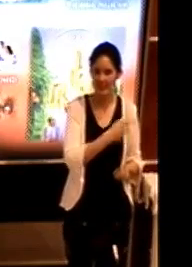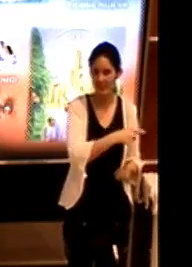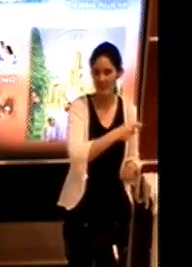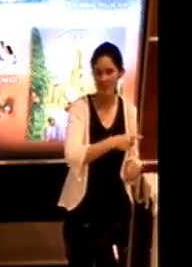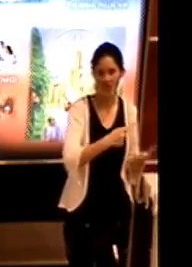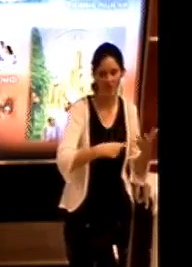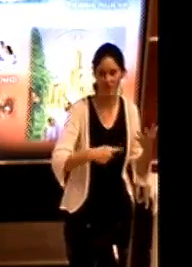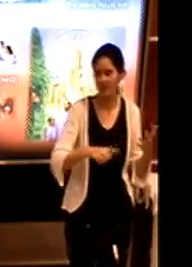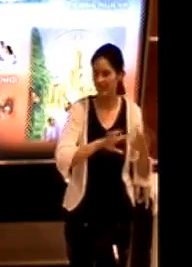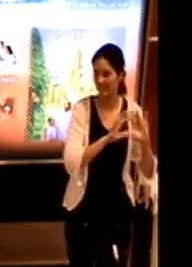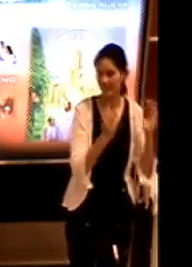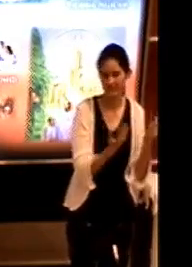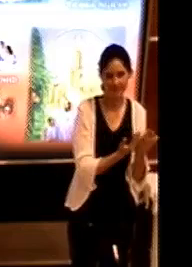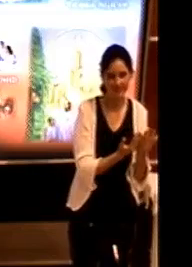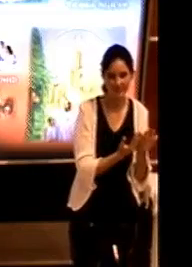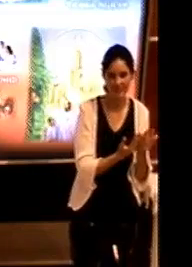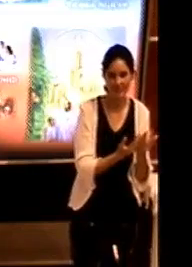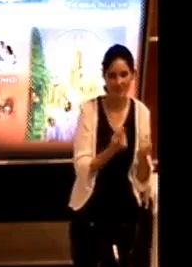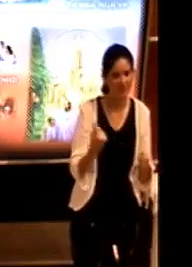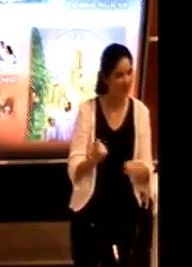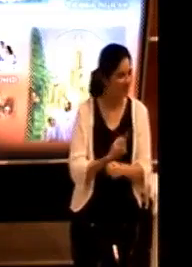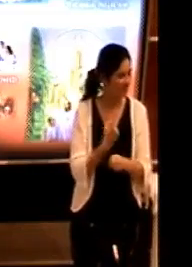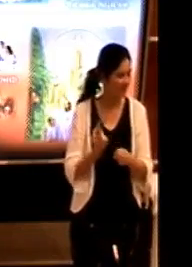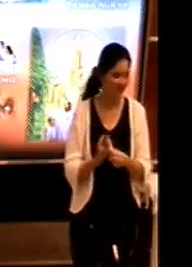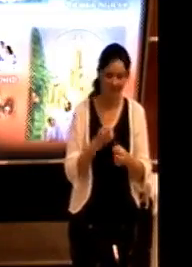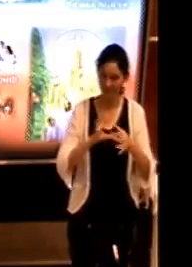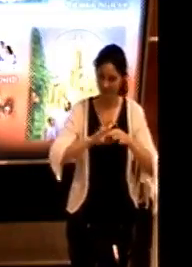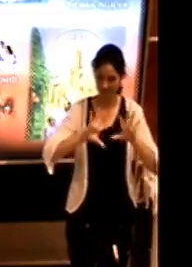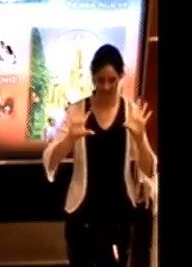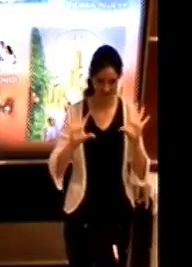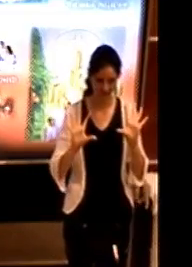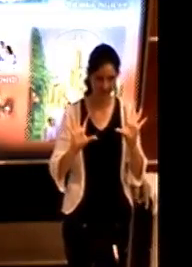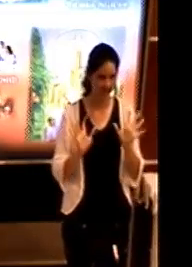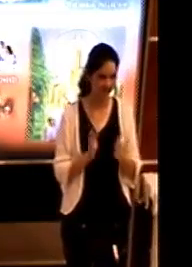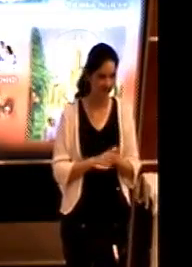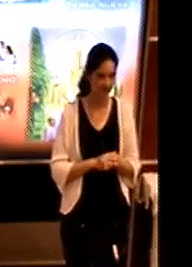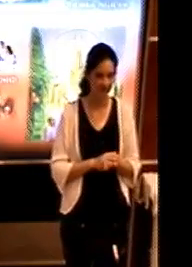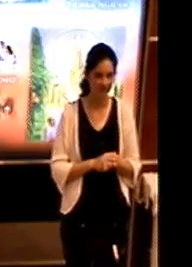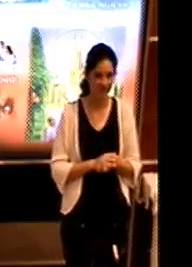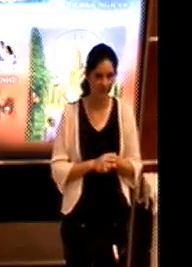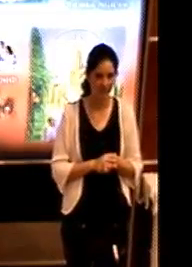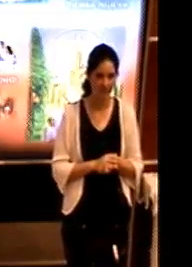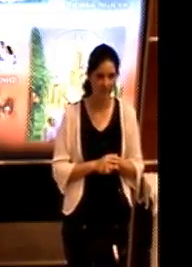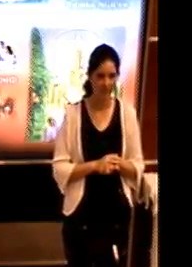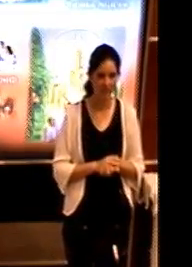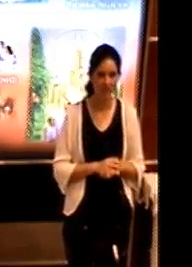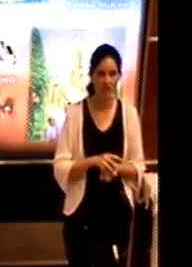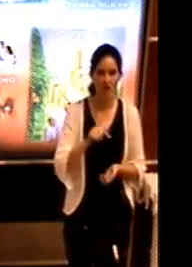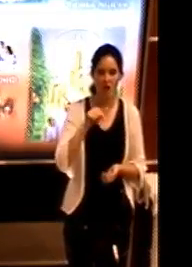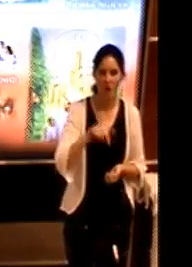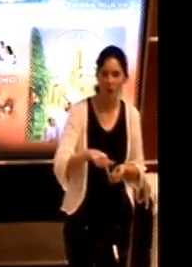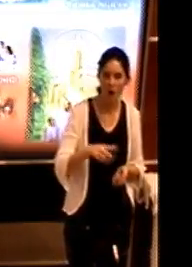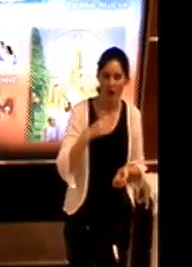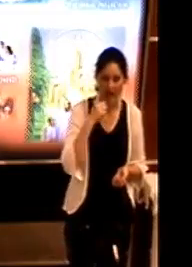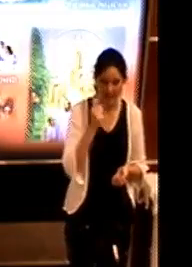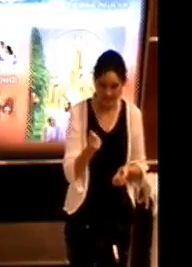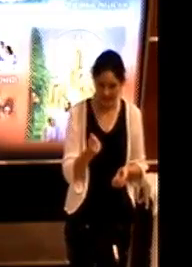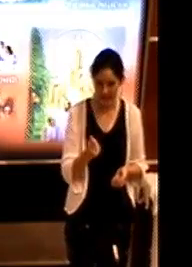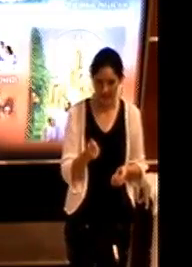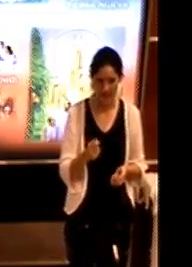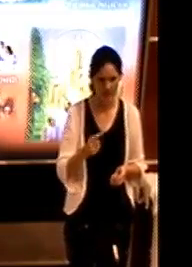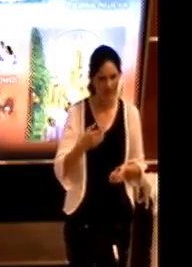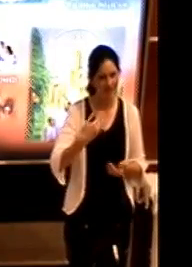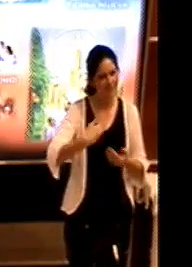perder. Eso es lo que Pablo dice. Por eso decirte hoy, no más adelante. Hoy es el día.